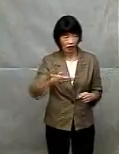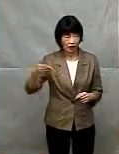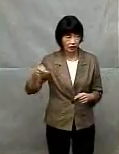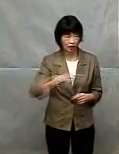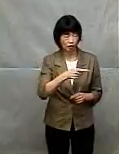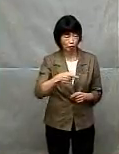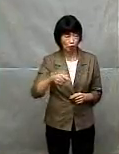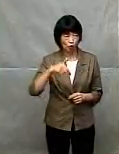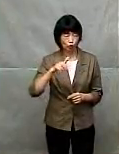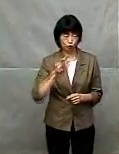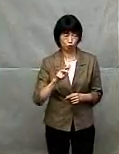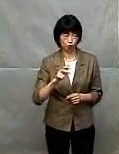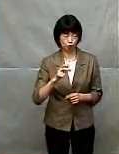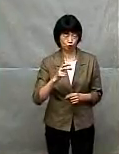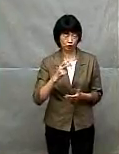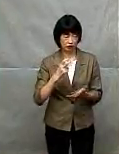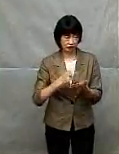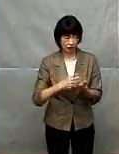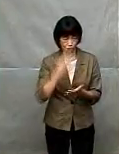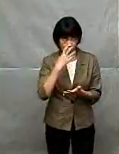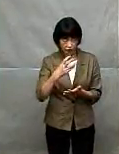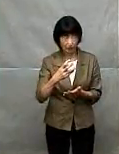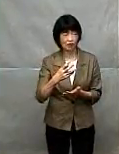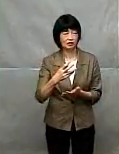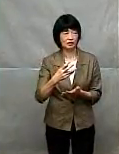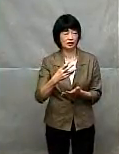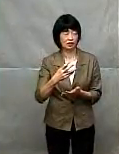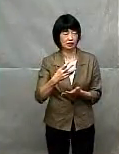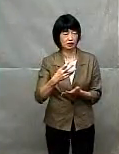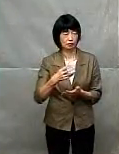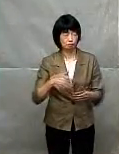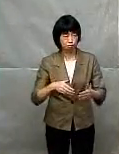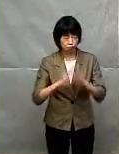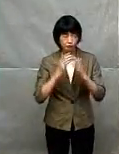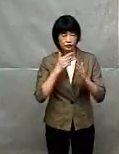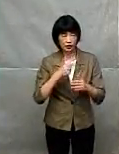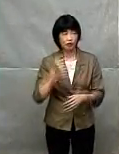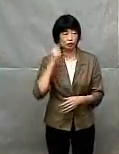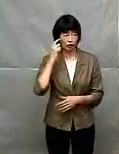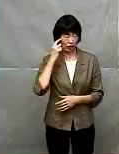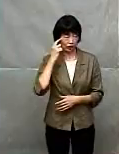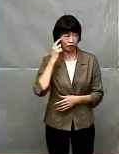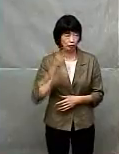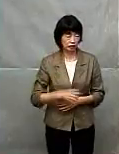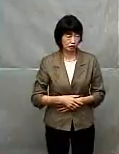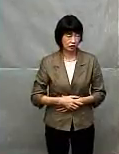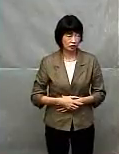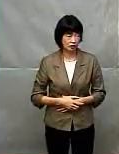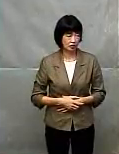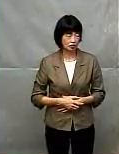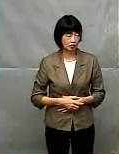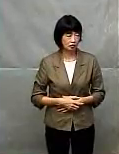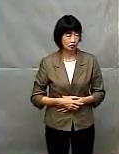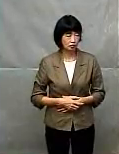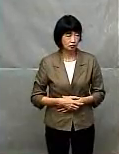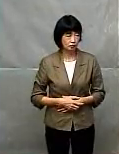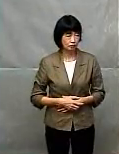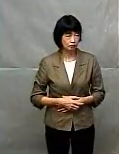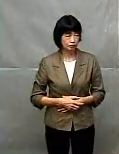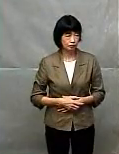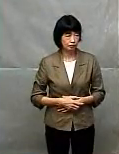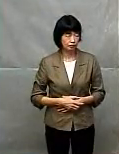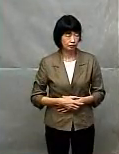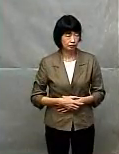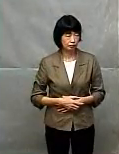が私は妥当であろうというふうに思っているところですが、ですがそのチ